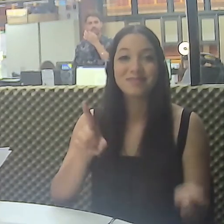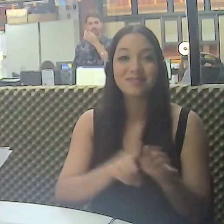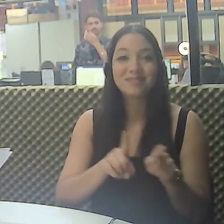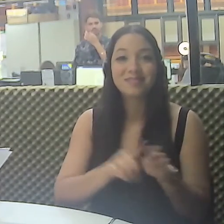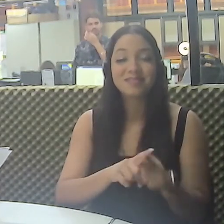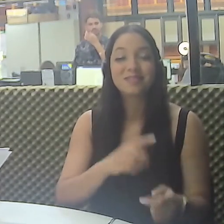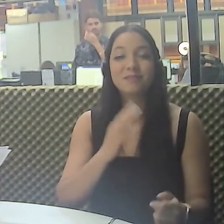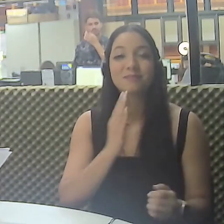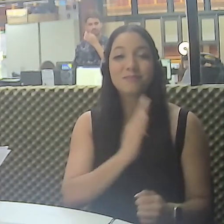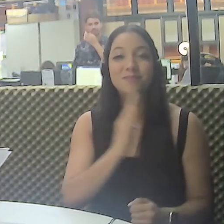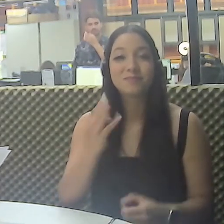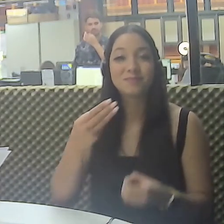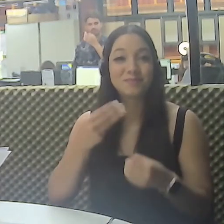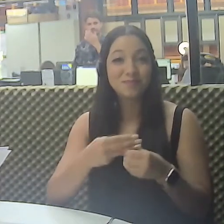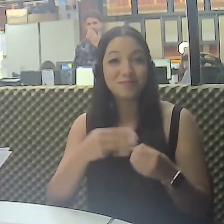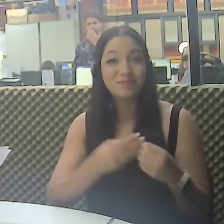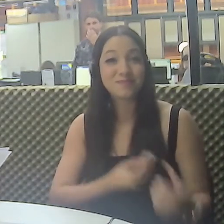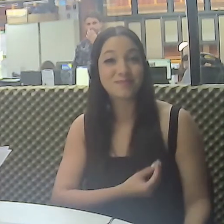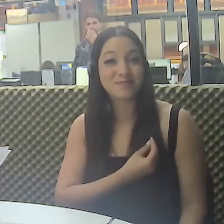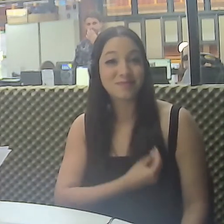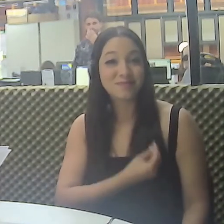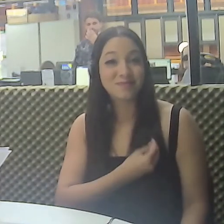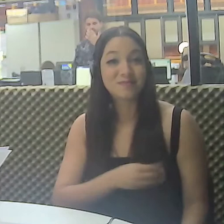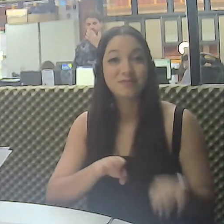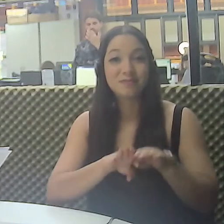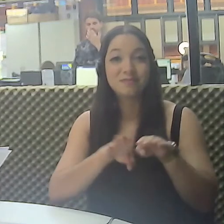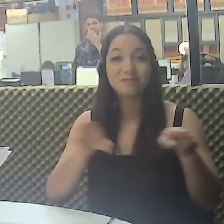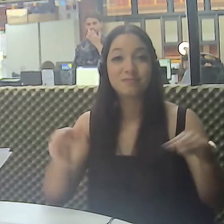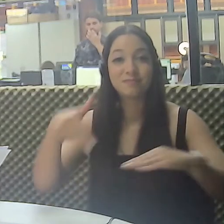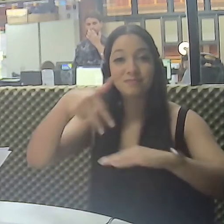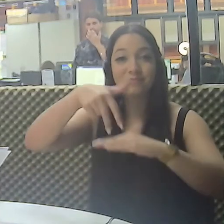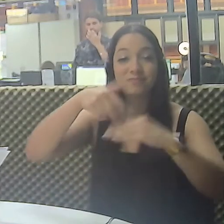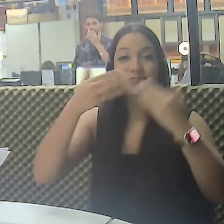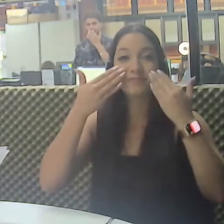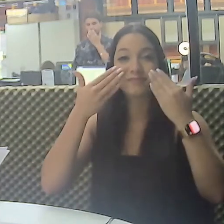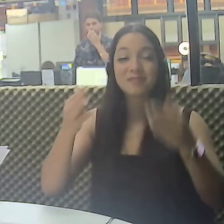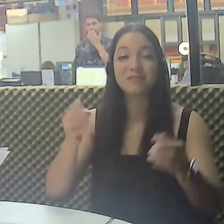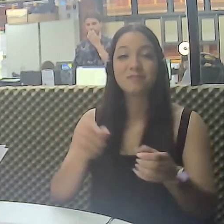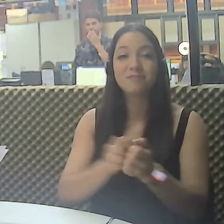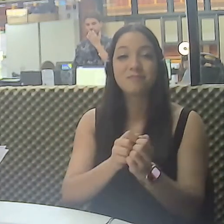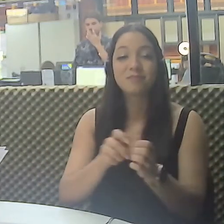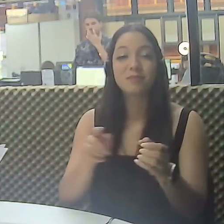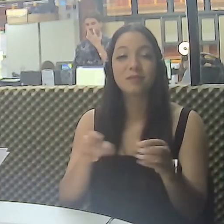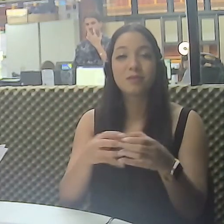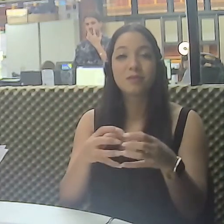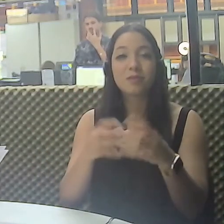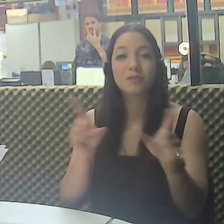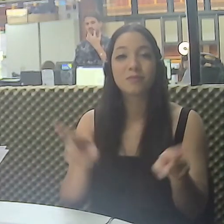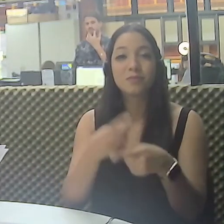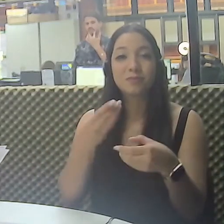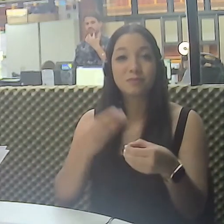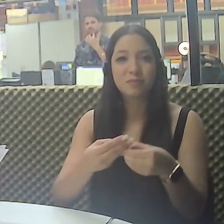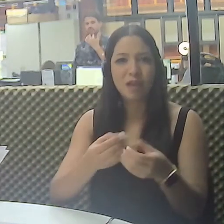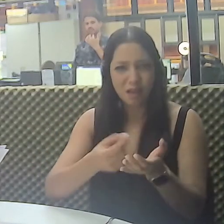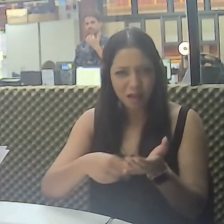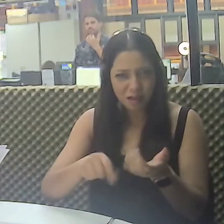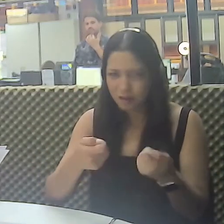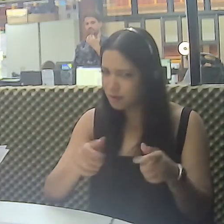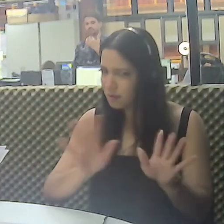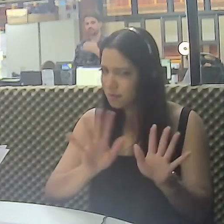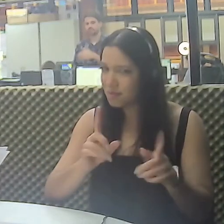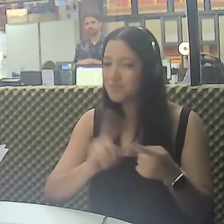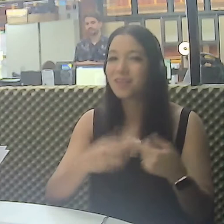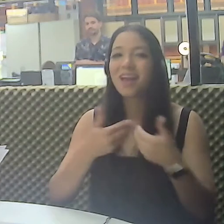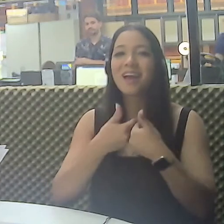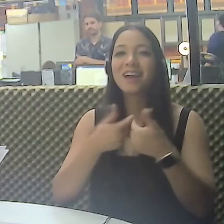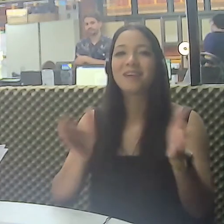Biblioteca Municipal, presença do palco móvel e da banda municipal. Não é necessário fazer cadastro para participar, pois o evento